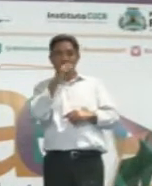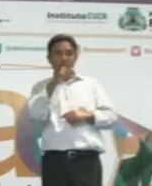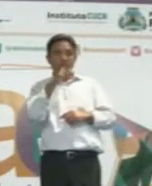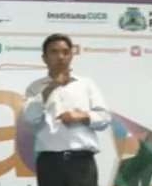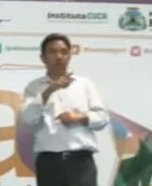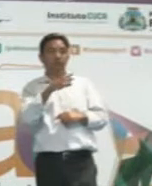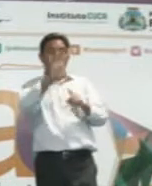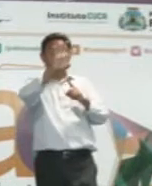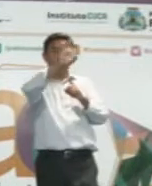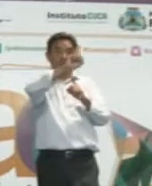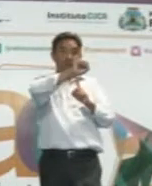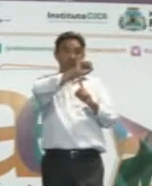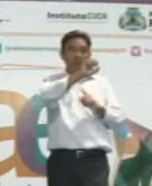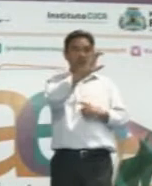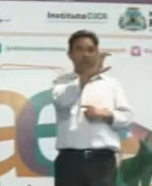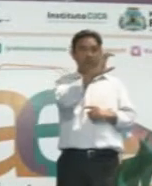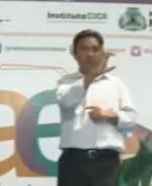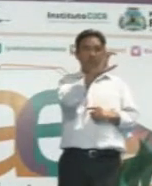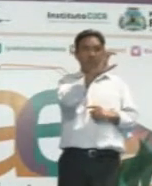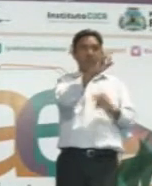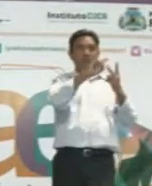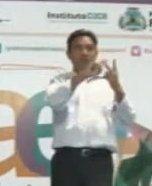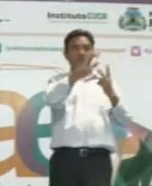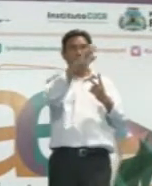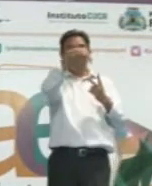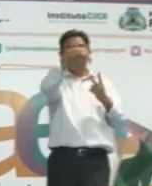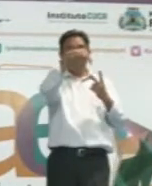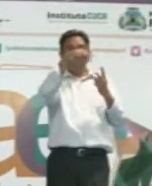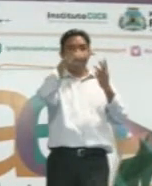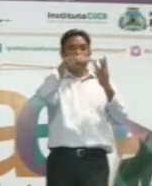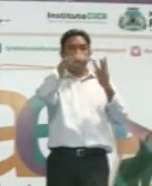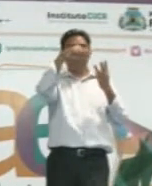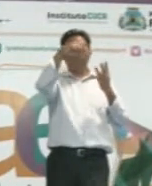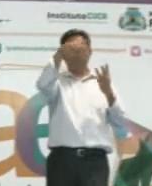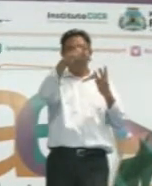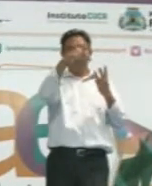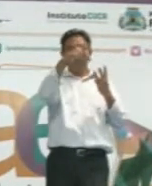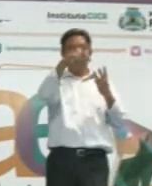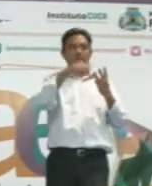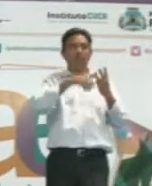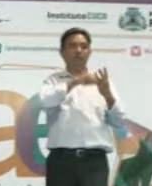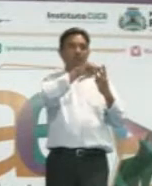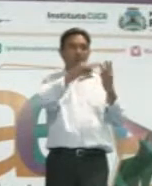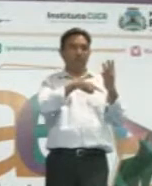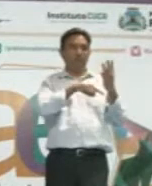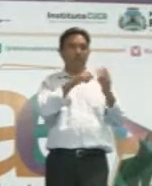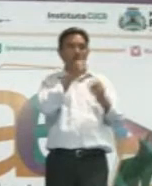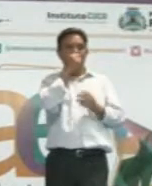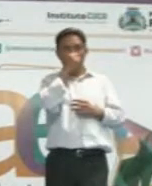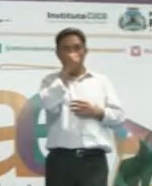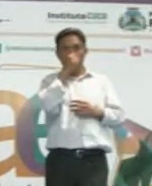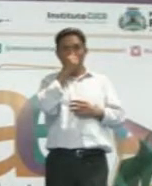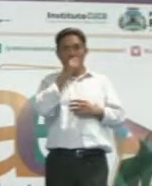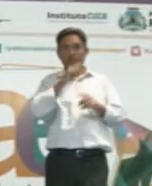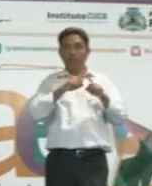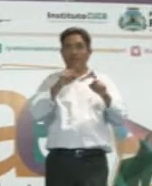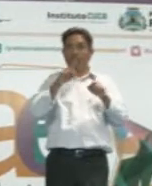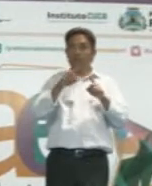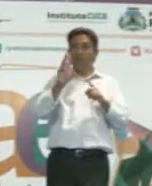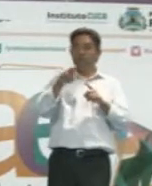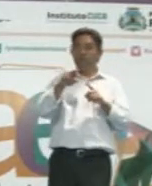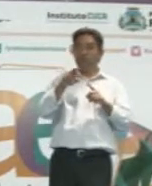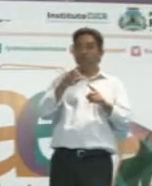assimilam, aí tem aí, ó, C, carbono, N, nitrogênio e P do fósforo. Nas